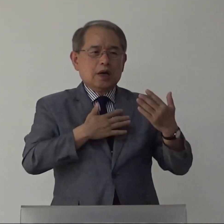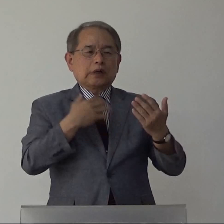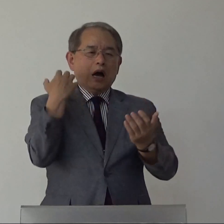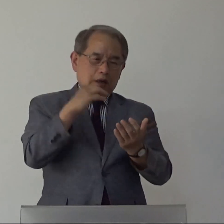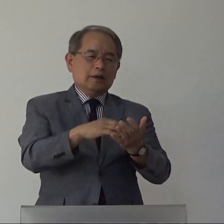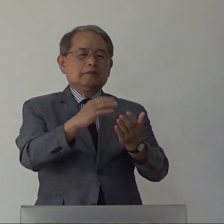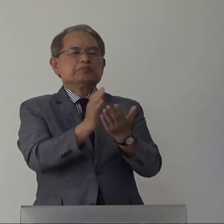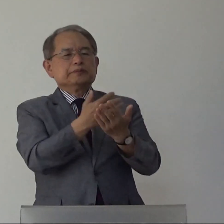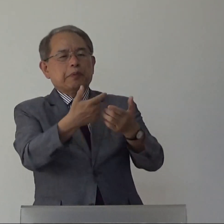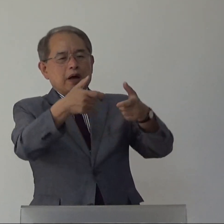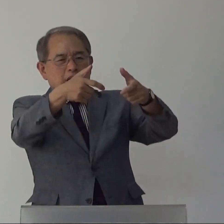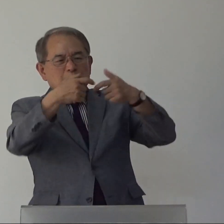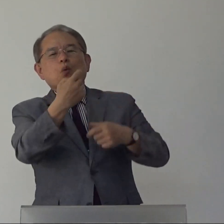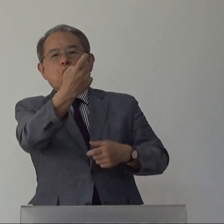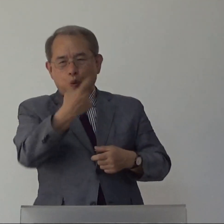맡기십시오.